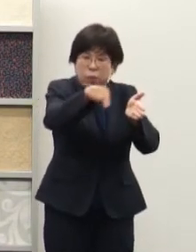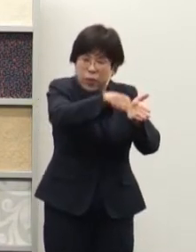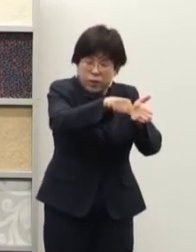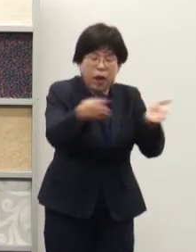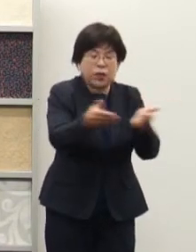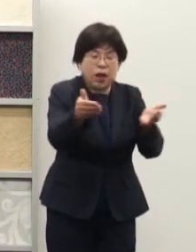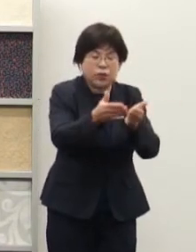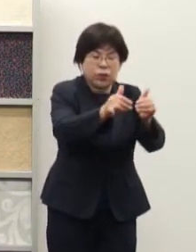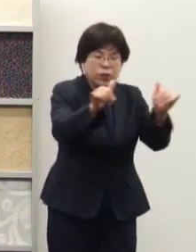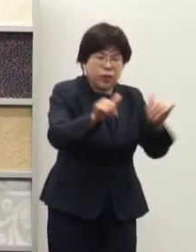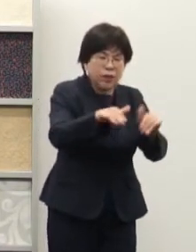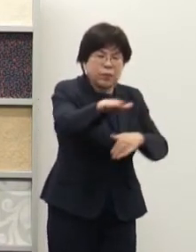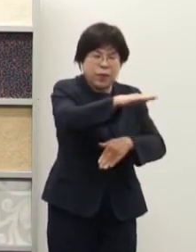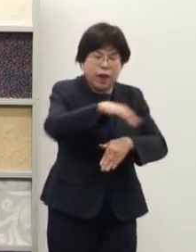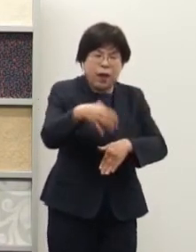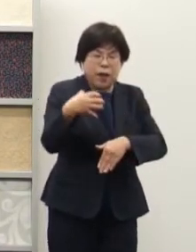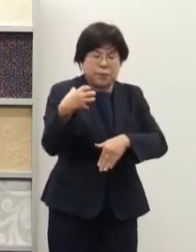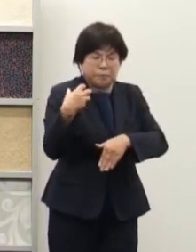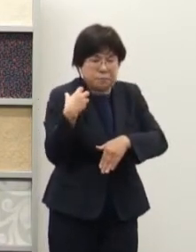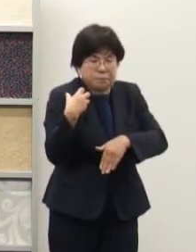担をおかけすることとなりますが、